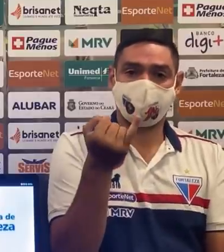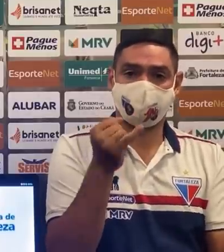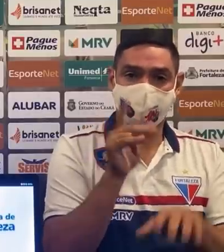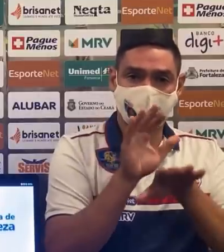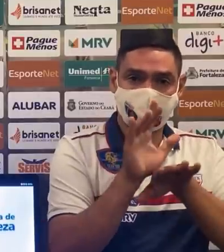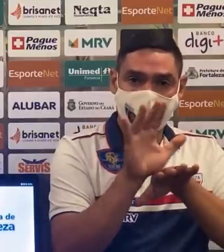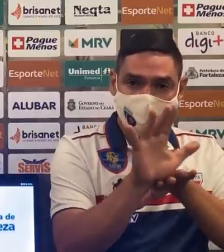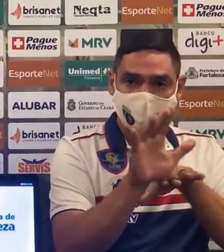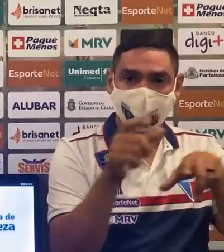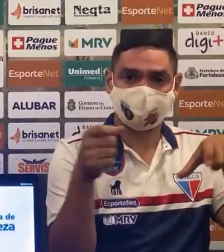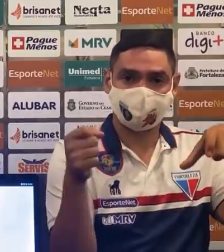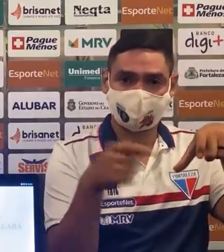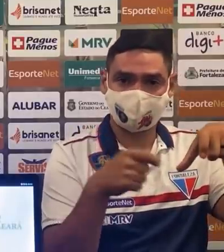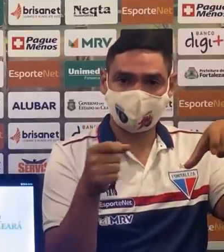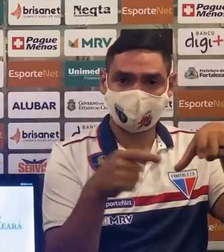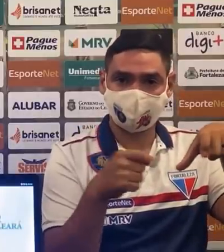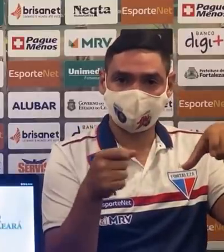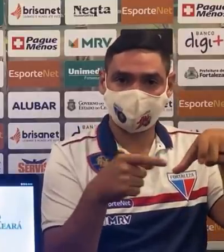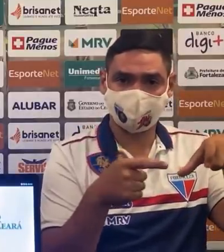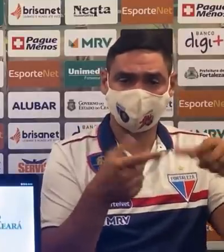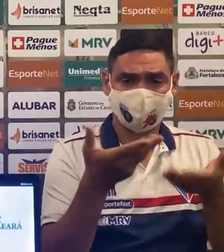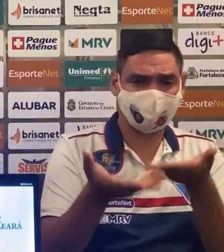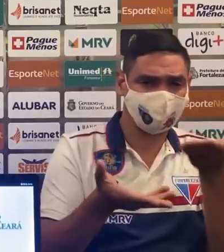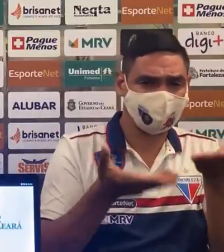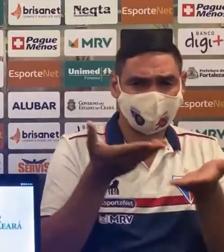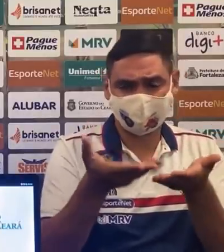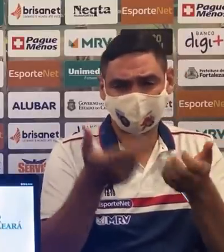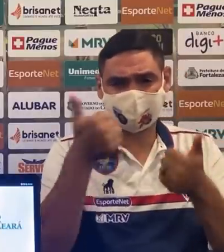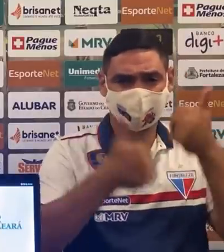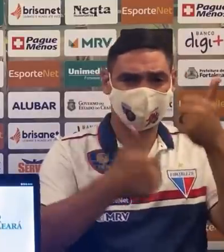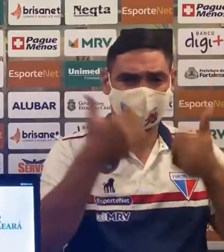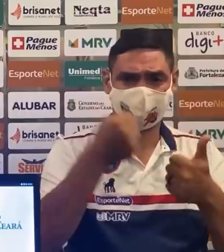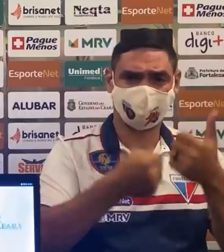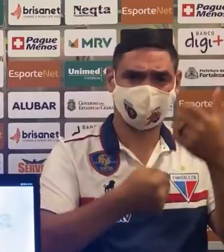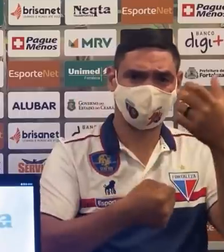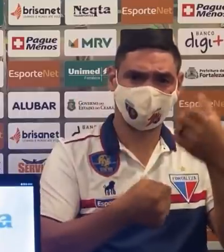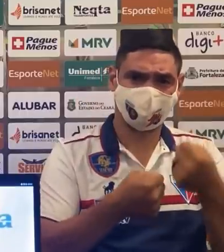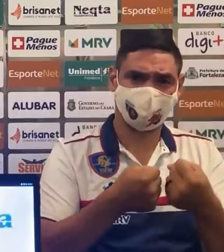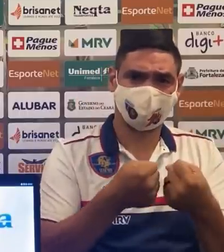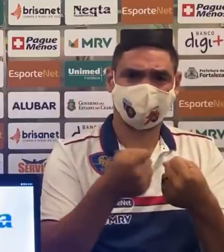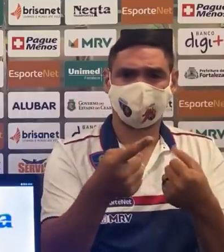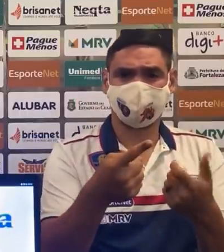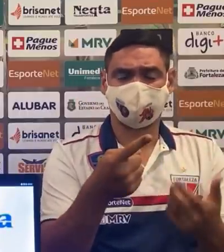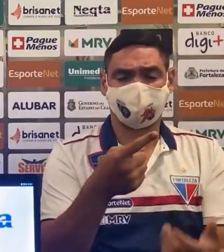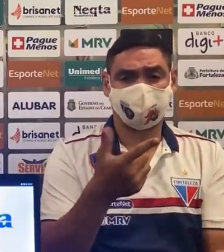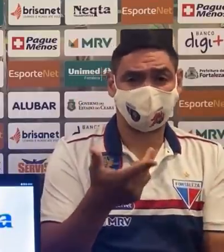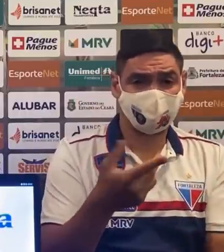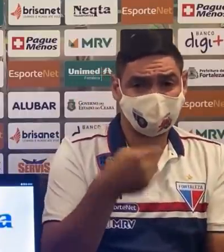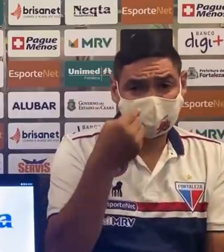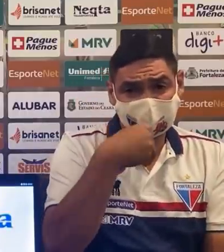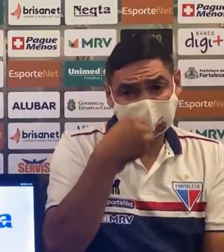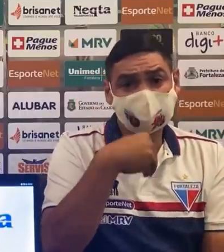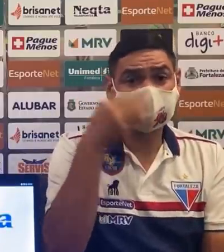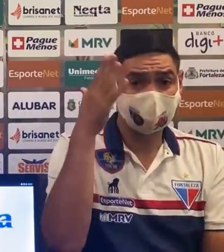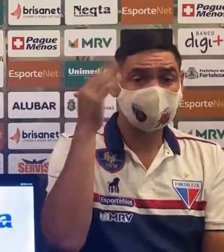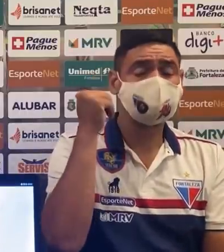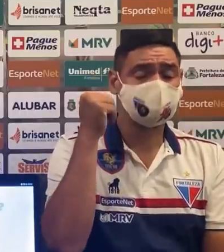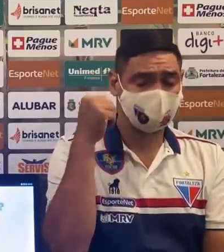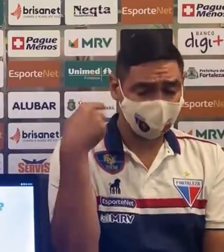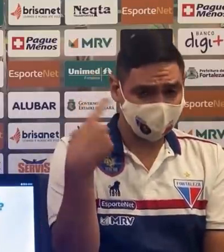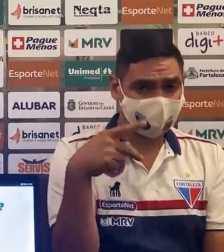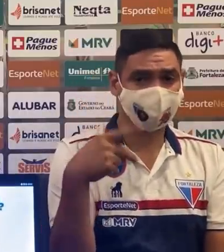Fomos bem passivos no aspecto defensivo. A gente já sabia que o adversário tinha um jogo muito forte em